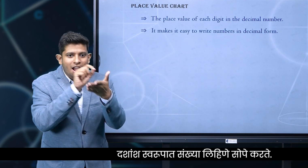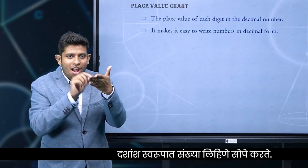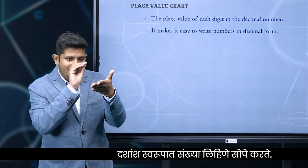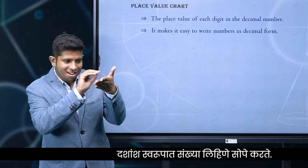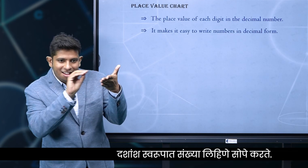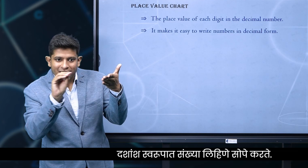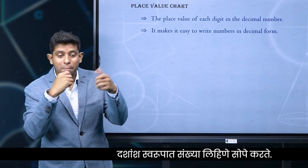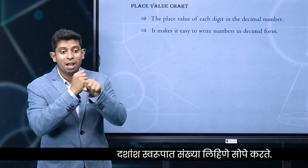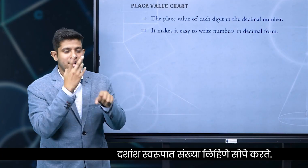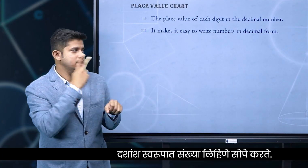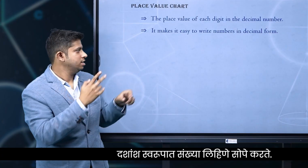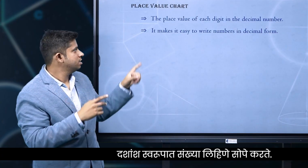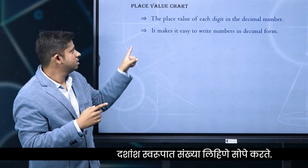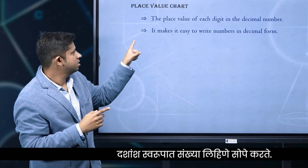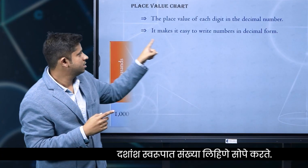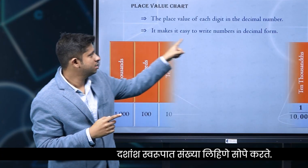दशांश स्वरूपात संख्या लिहिणे सोपे करते.